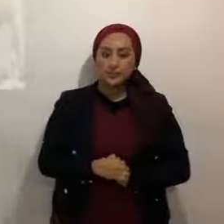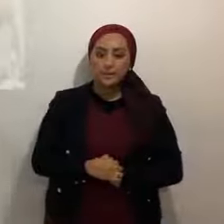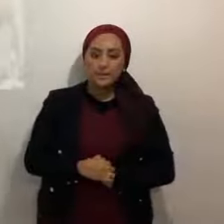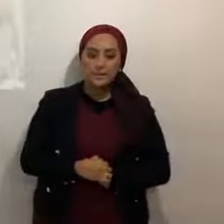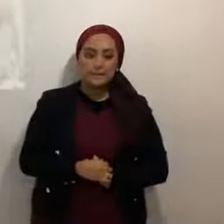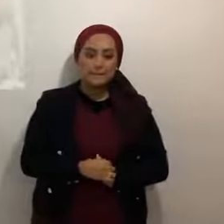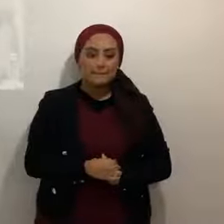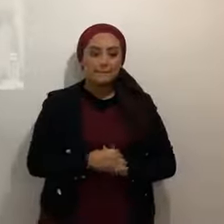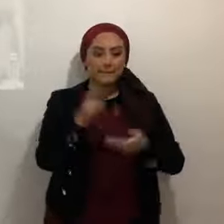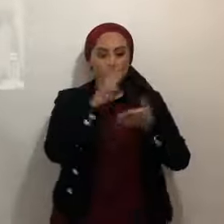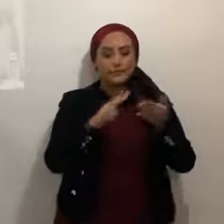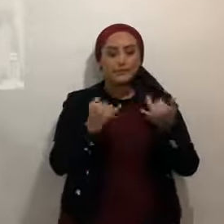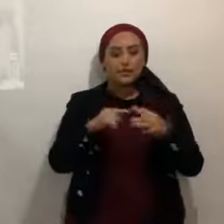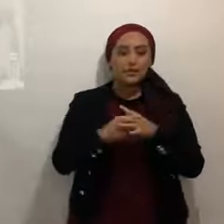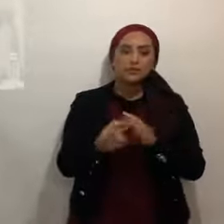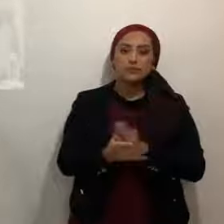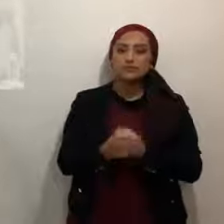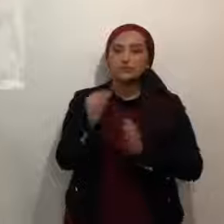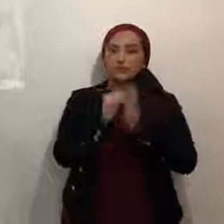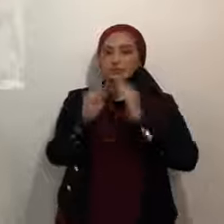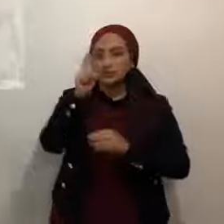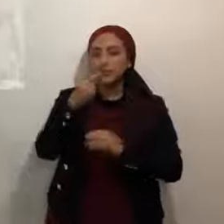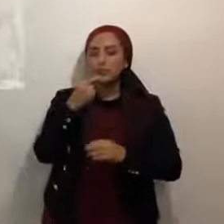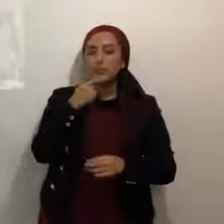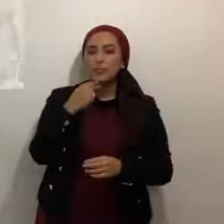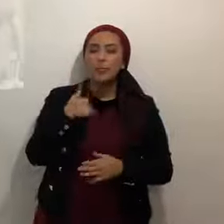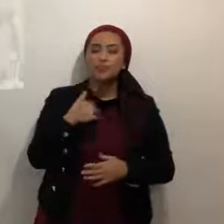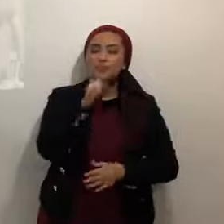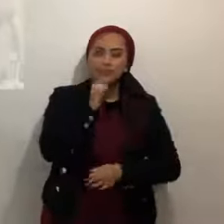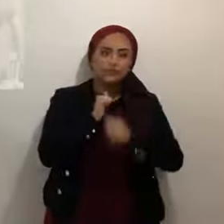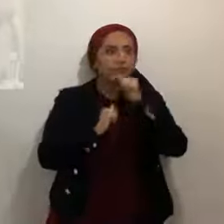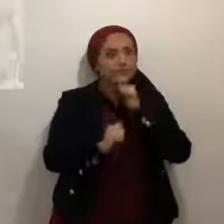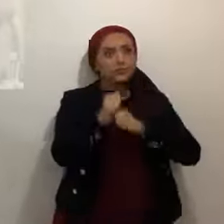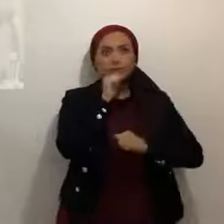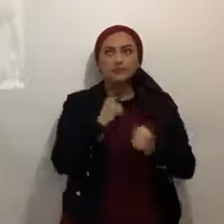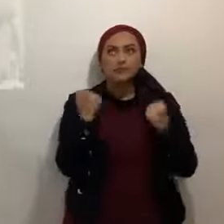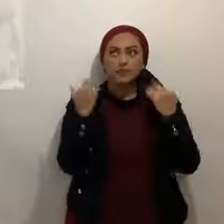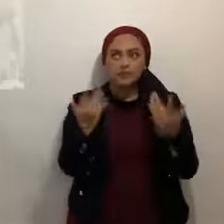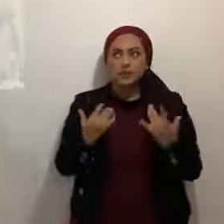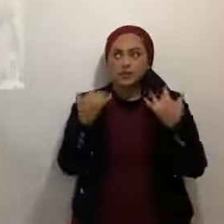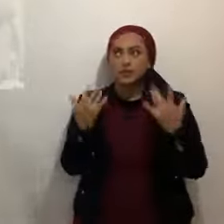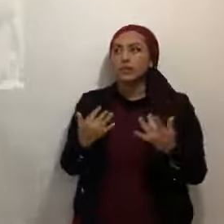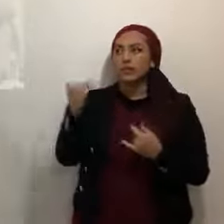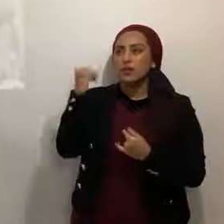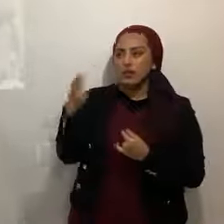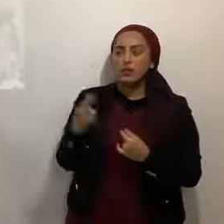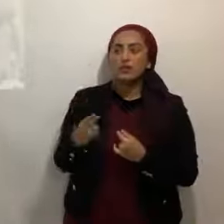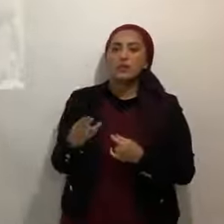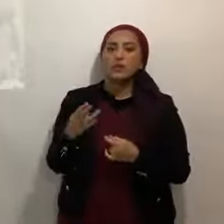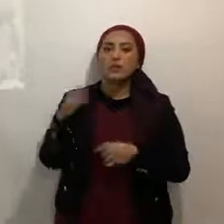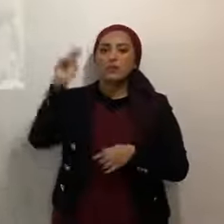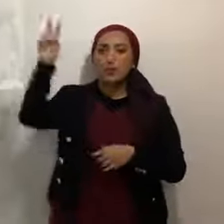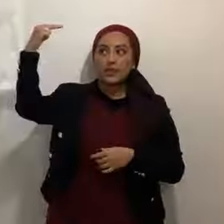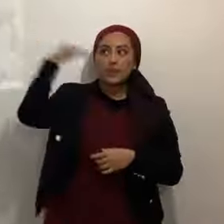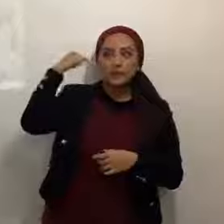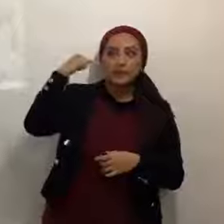Vamos a ir leyendo. Verso 1 dice: pacientemente esperé a Yahweh, perdóneme, y se inclinó a mí y oyó mi